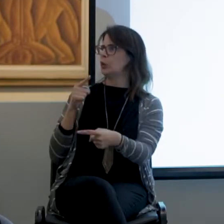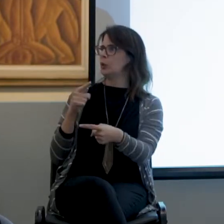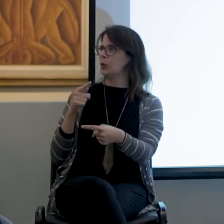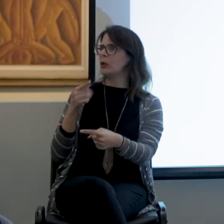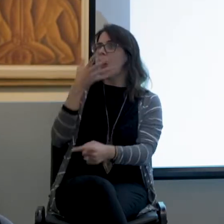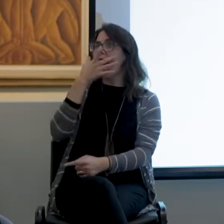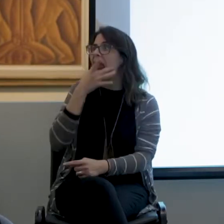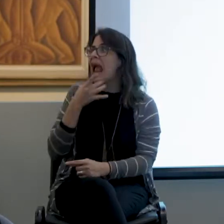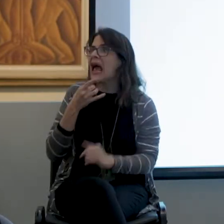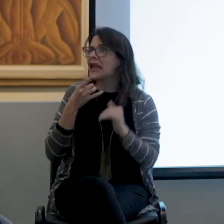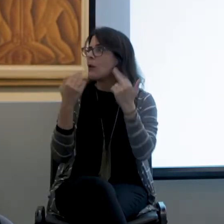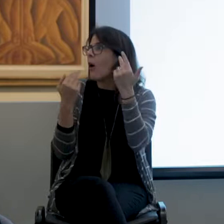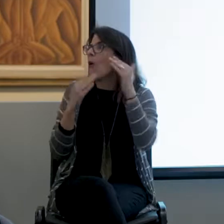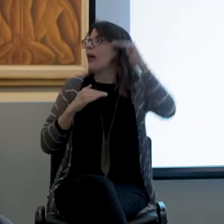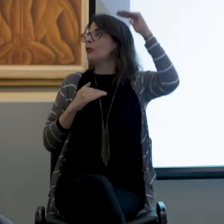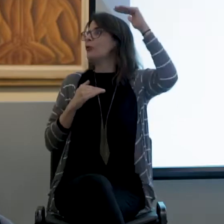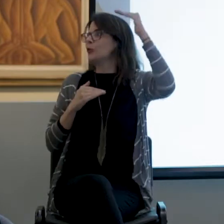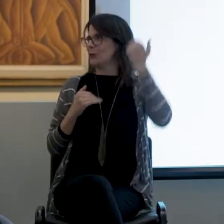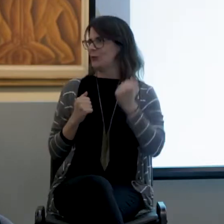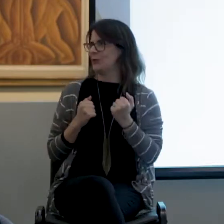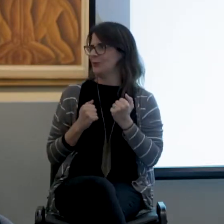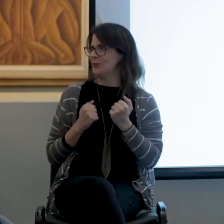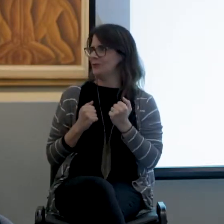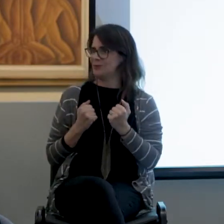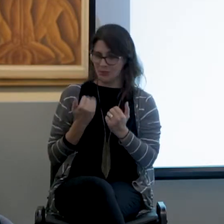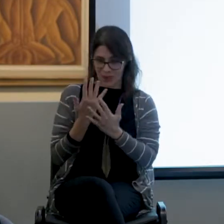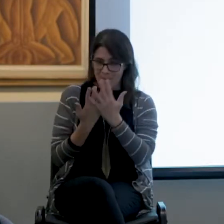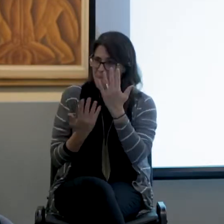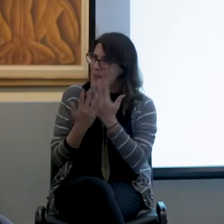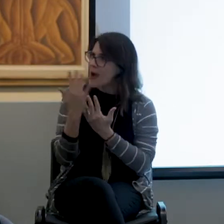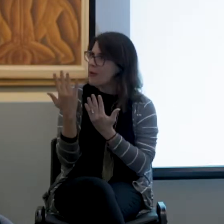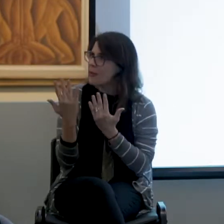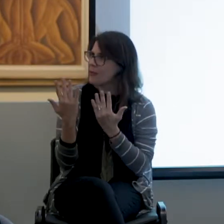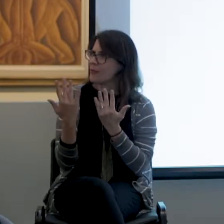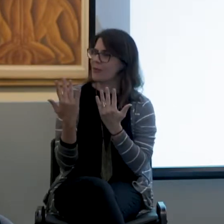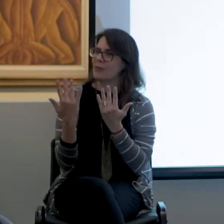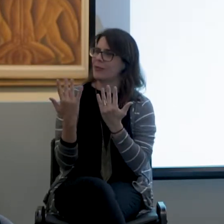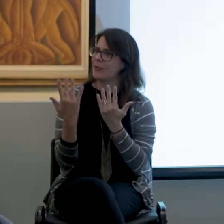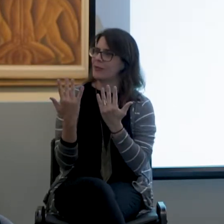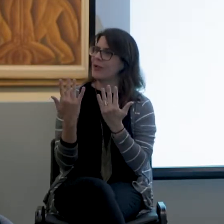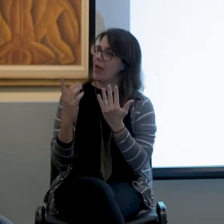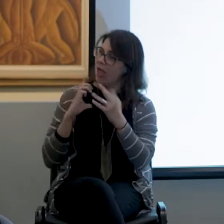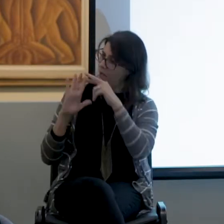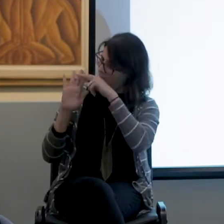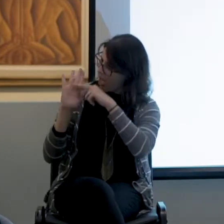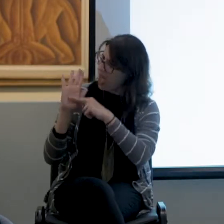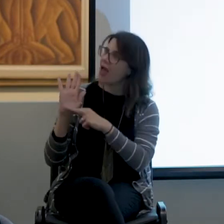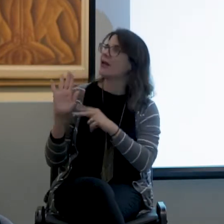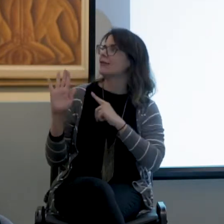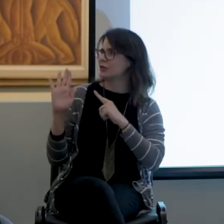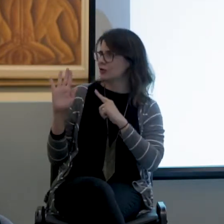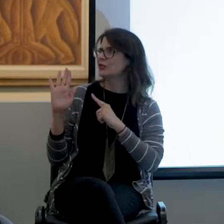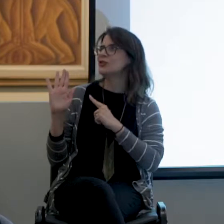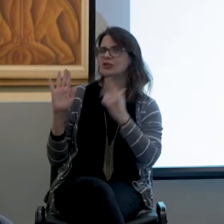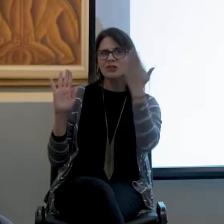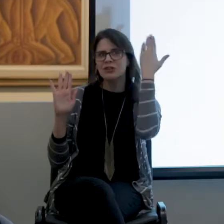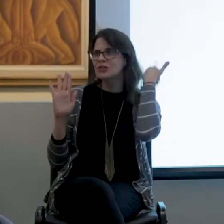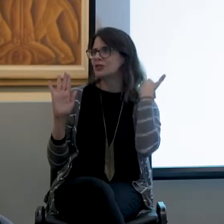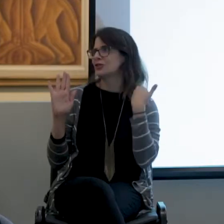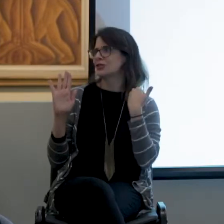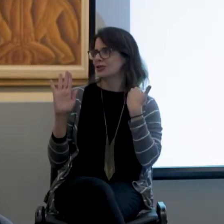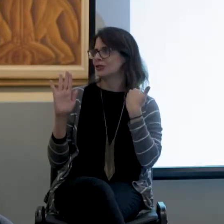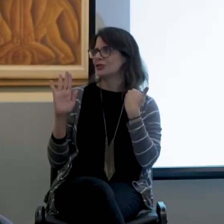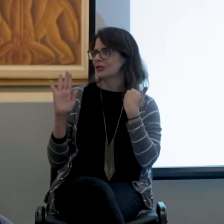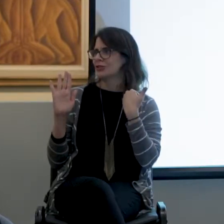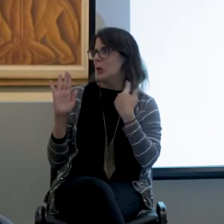pequenos, né? As mãos, tinha toda uma regra, né? Todo mundo já viu pinturas medievais